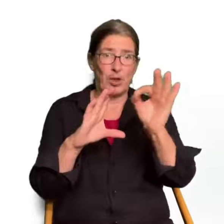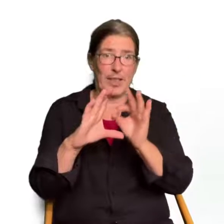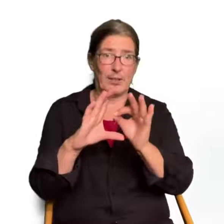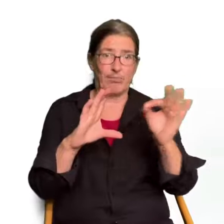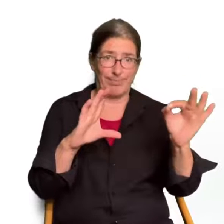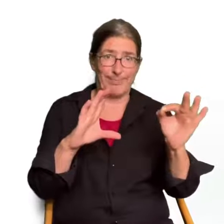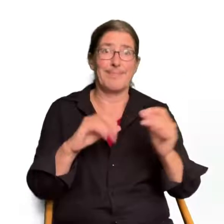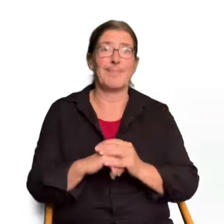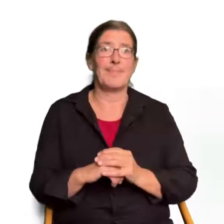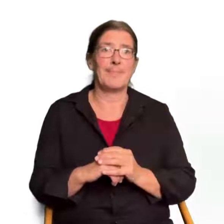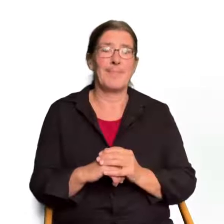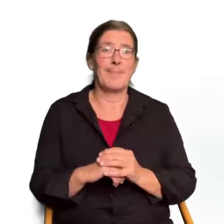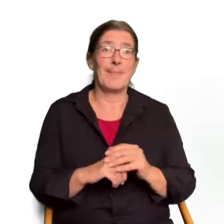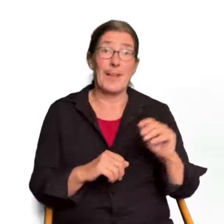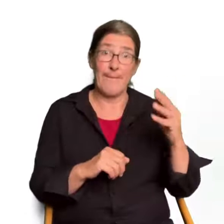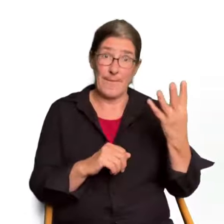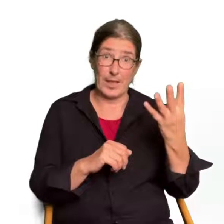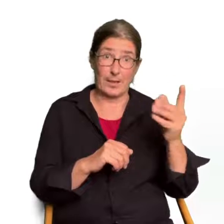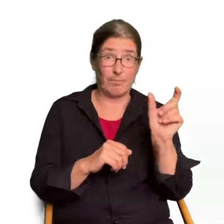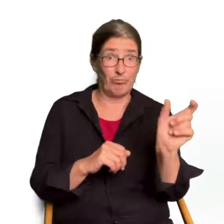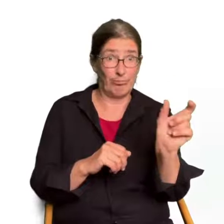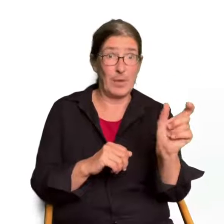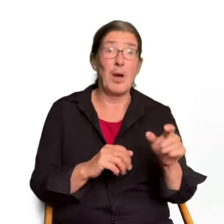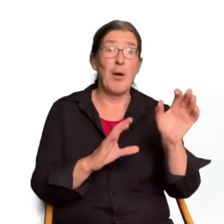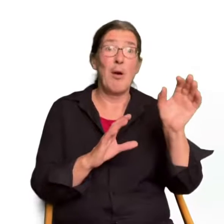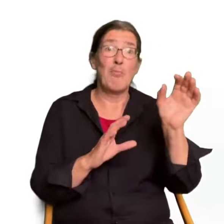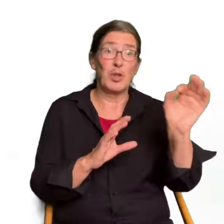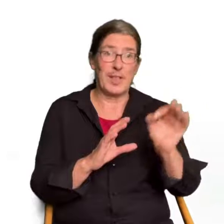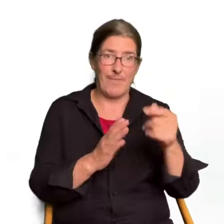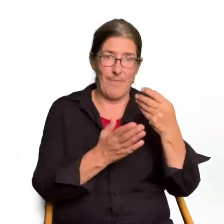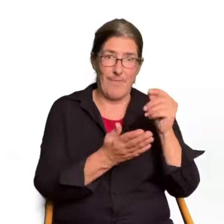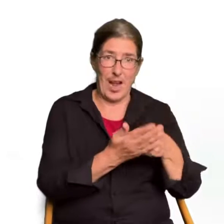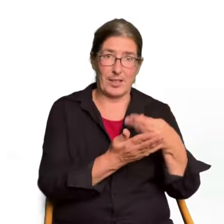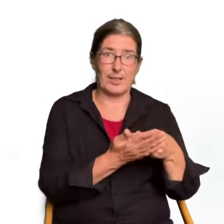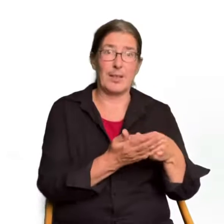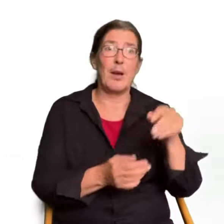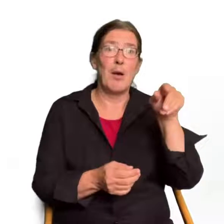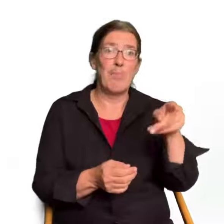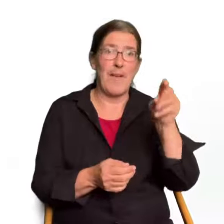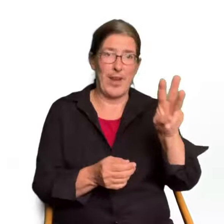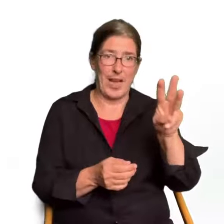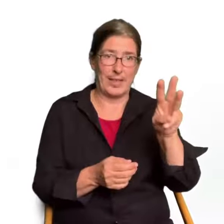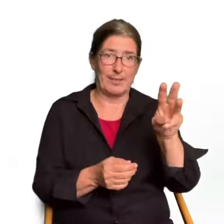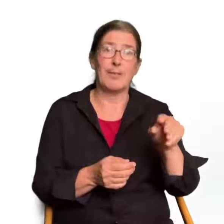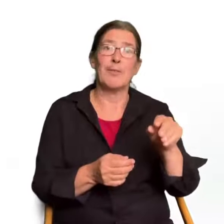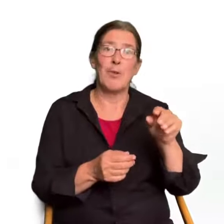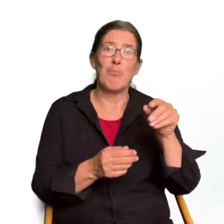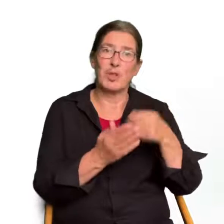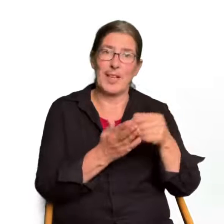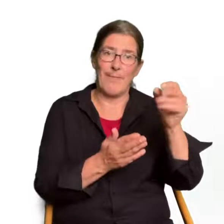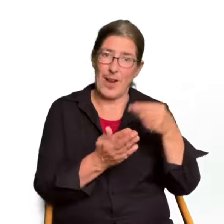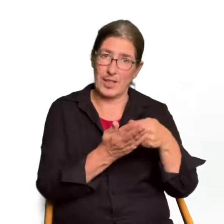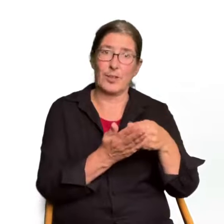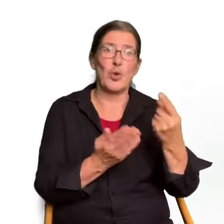rausgezogen wird der vierte Begriff ist der Prozentwert PW für Prozentwert oder ein kleines